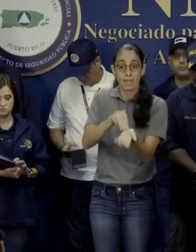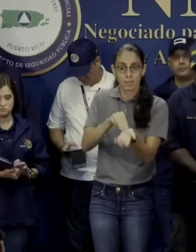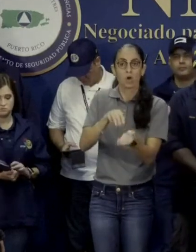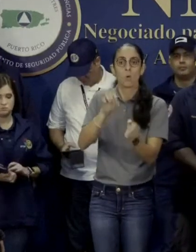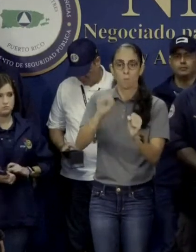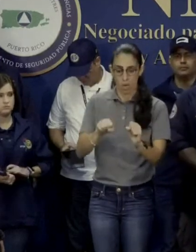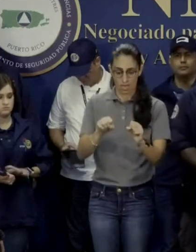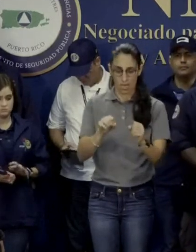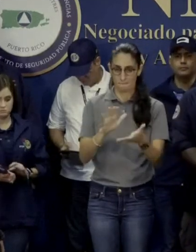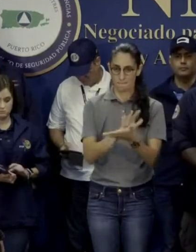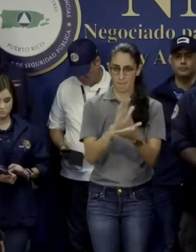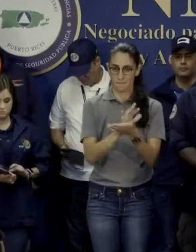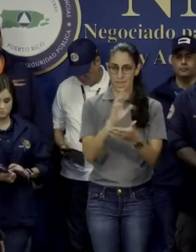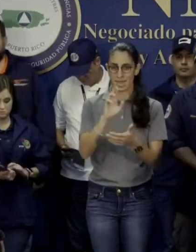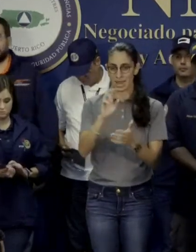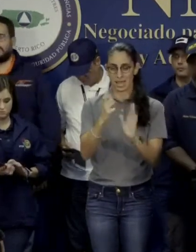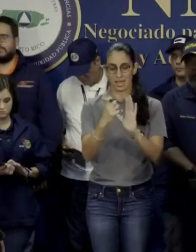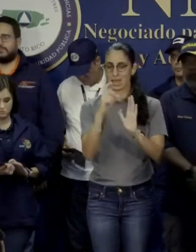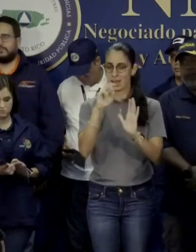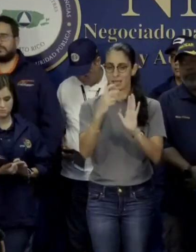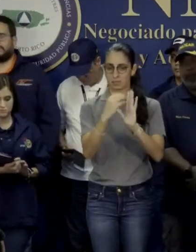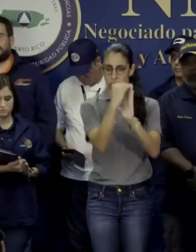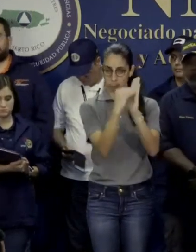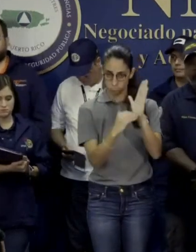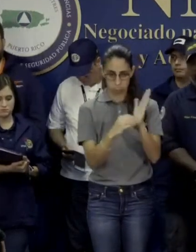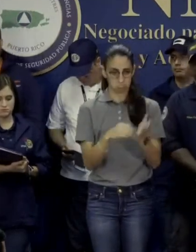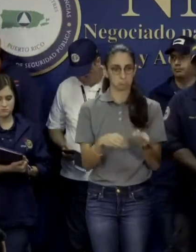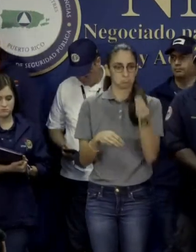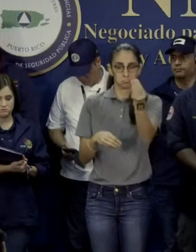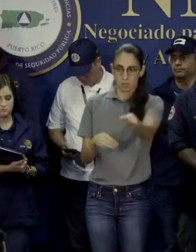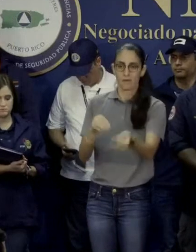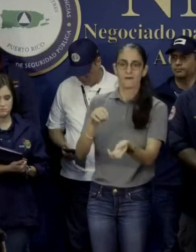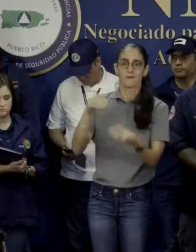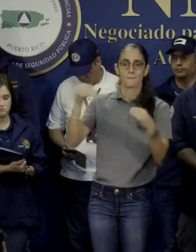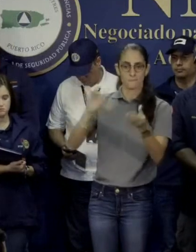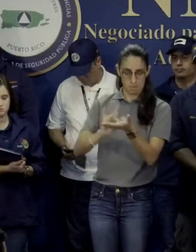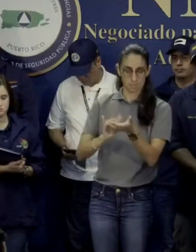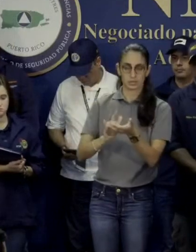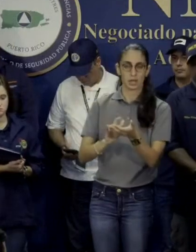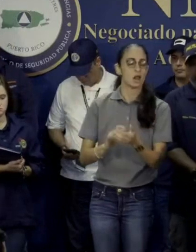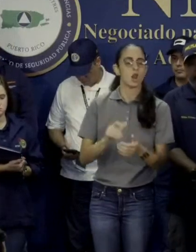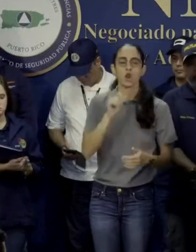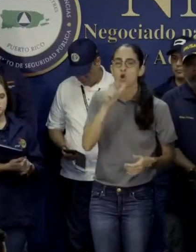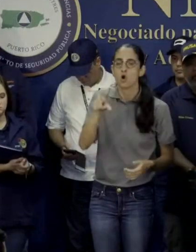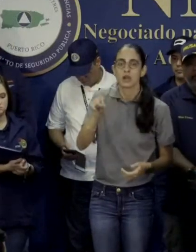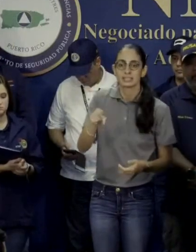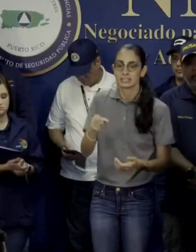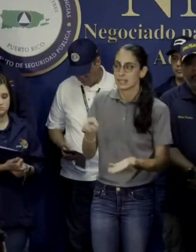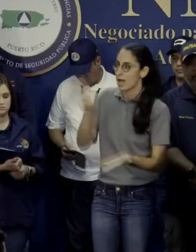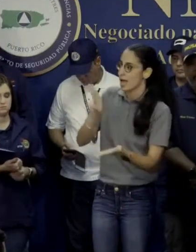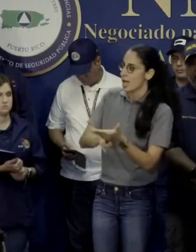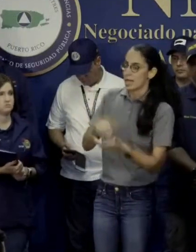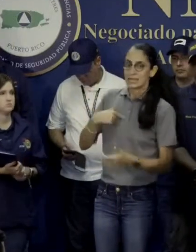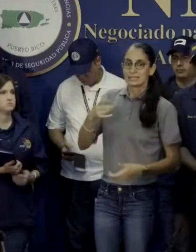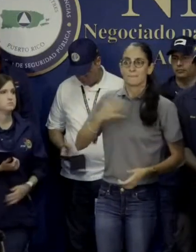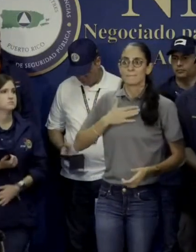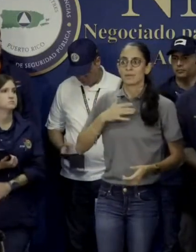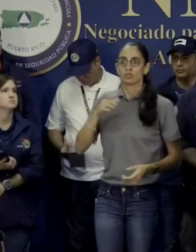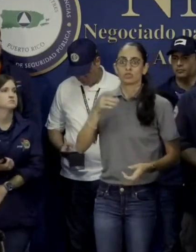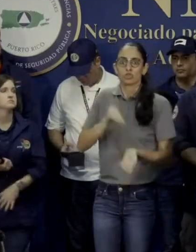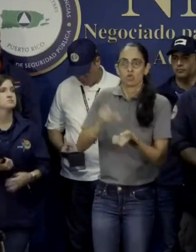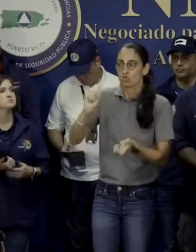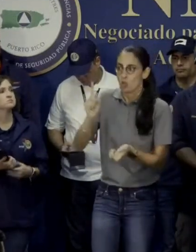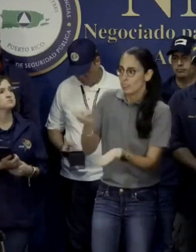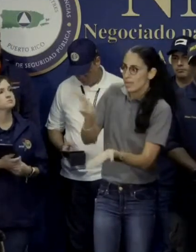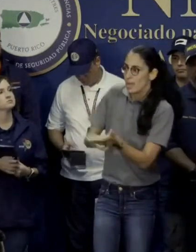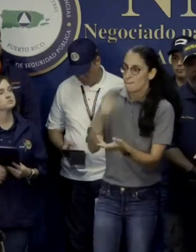se le despacha, o sea que, y en la farmacia va a recibir su pago. Así que lo repito, por el momento no se necesita la firma de un médico primario para